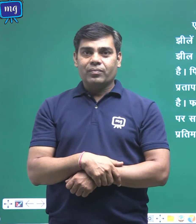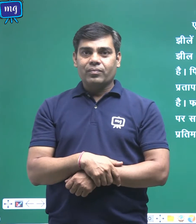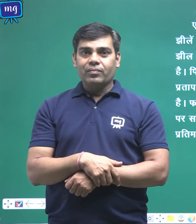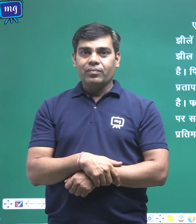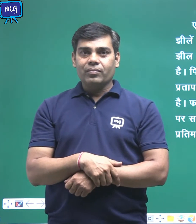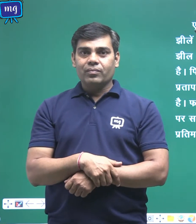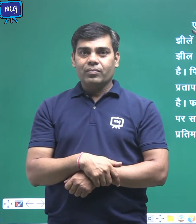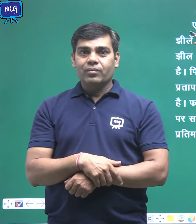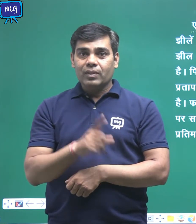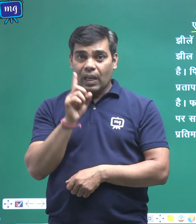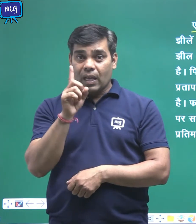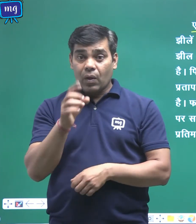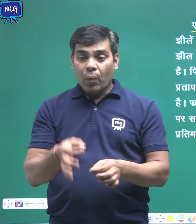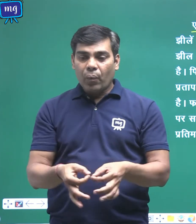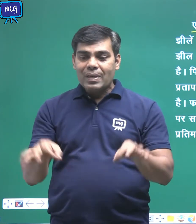एक विशेष